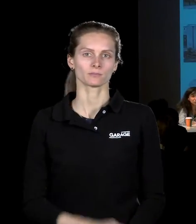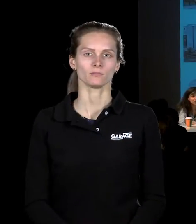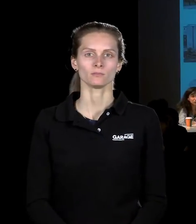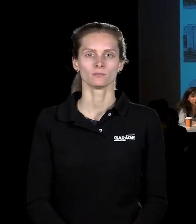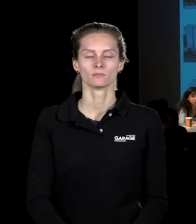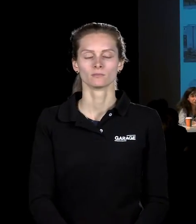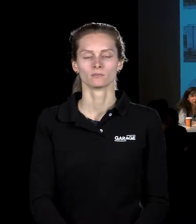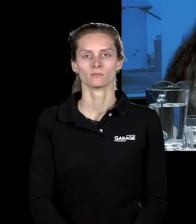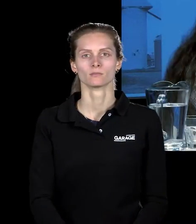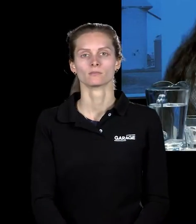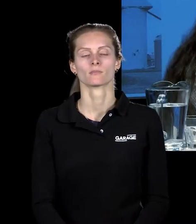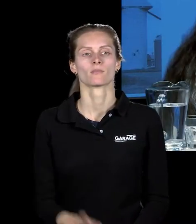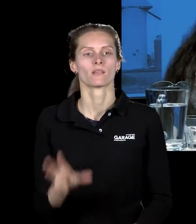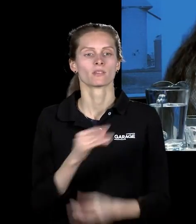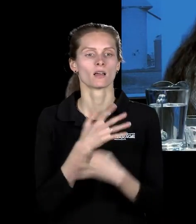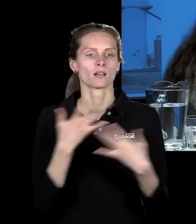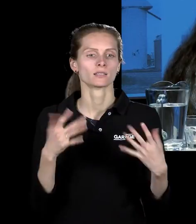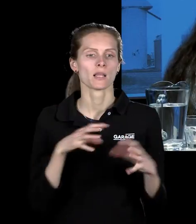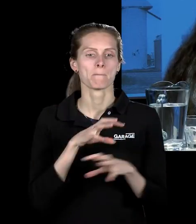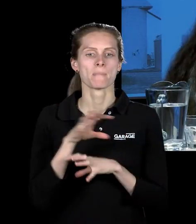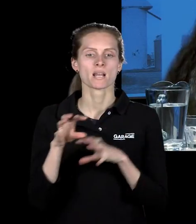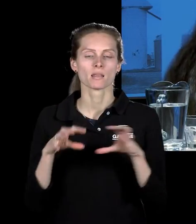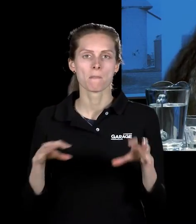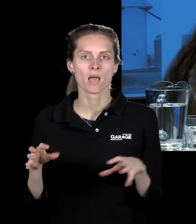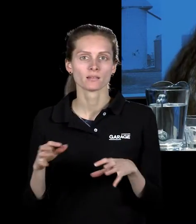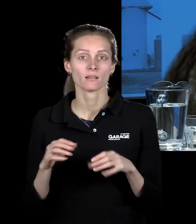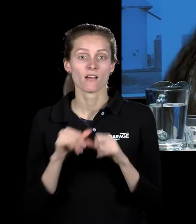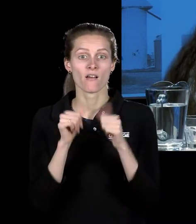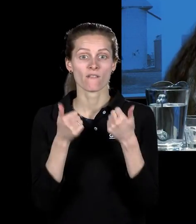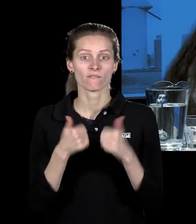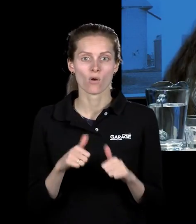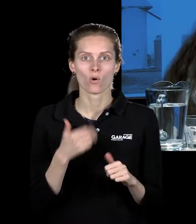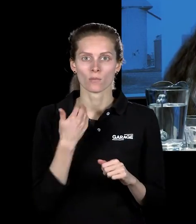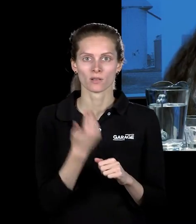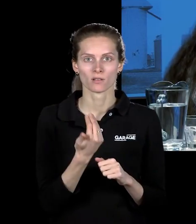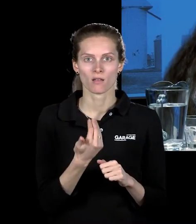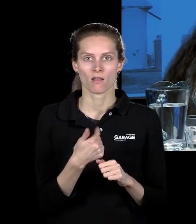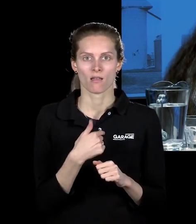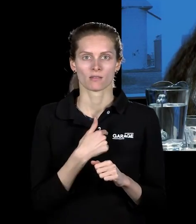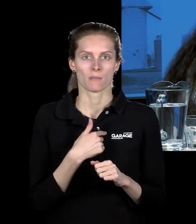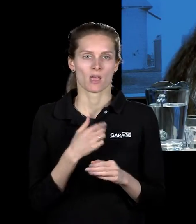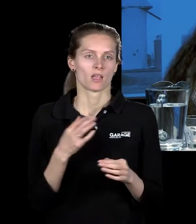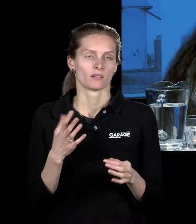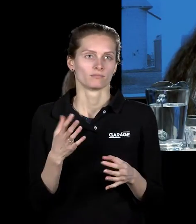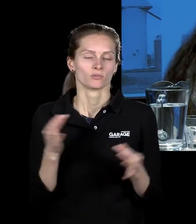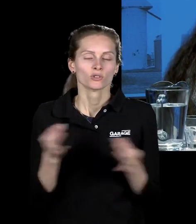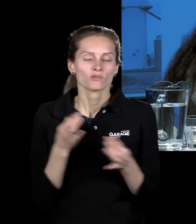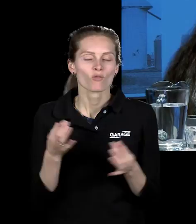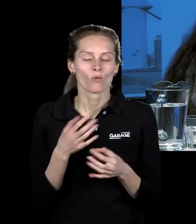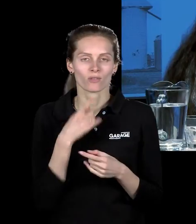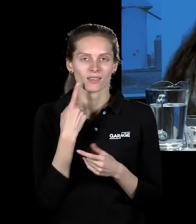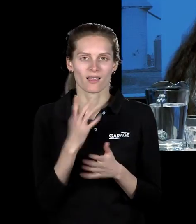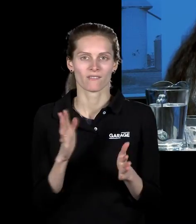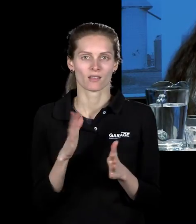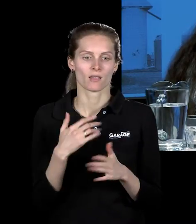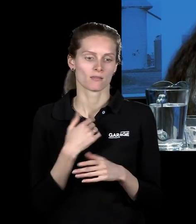все эти объекты, все эти предметы, это предметы, форму которых нам ни о чем не говорит. Скорее всего, мы не